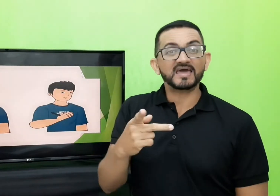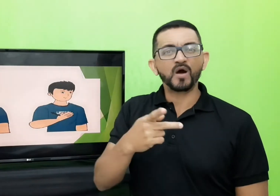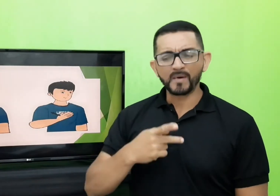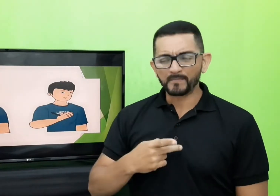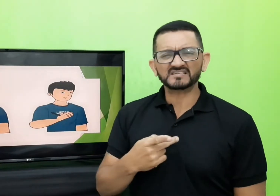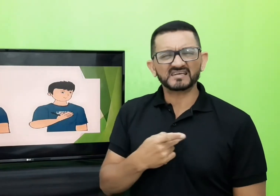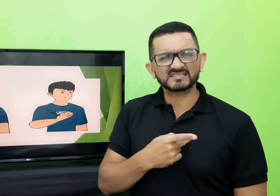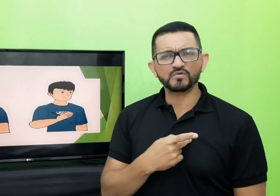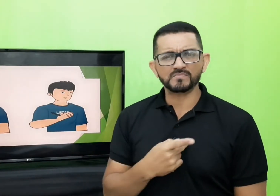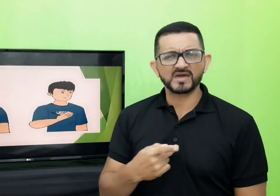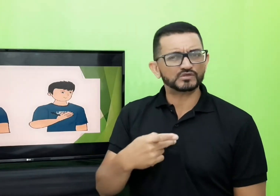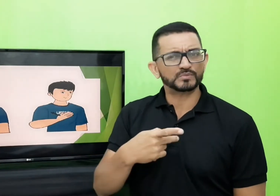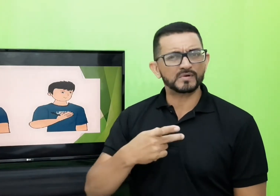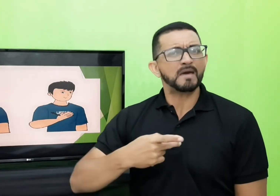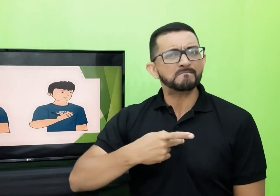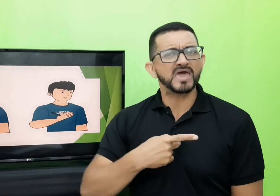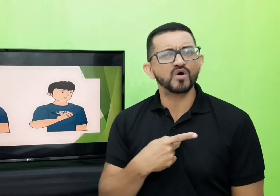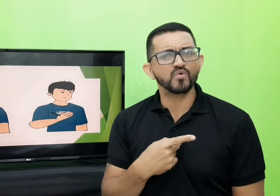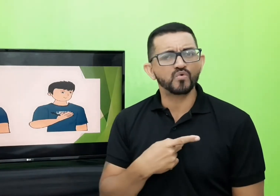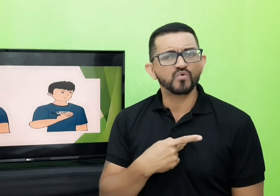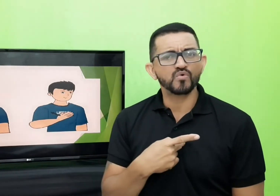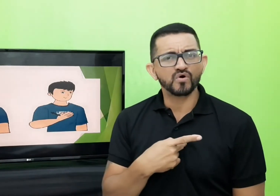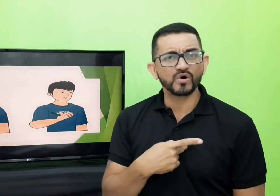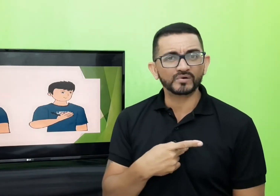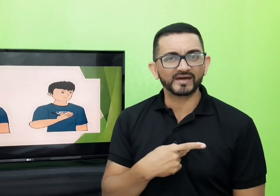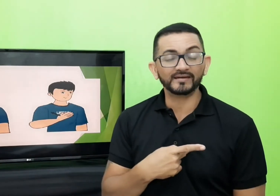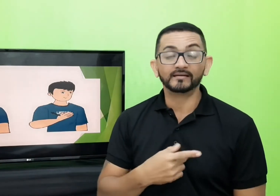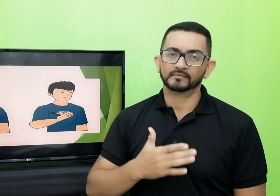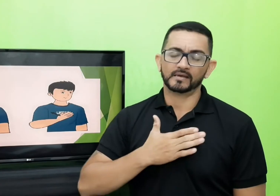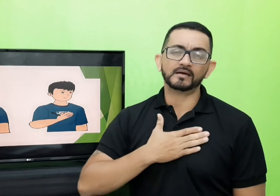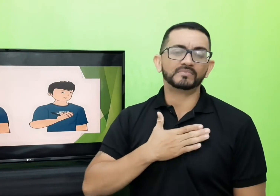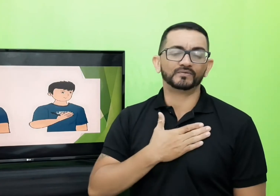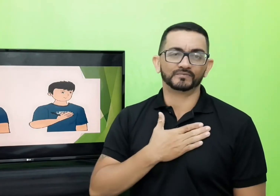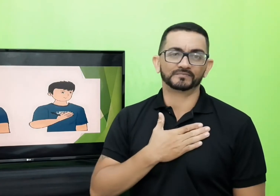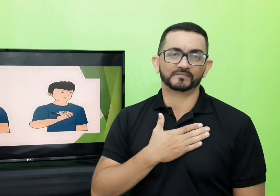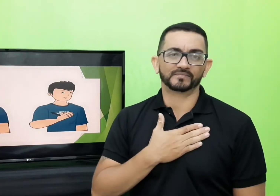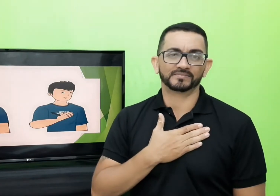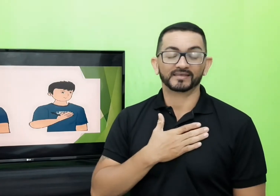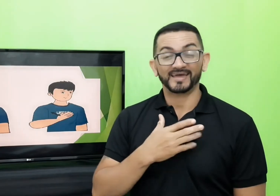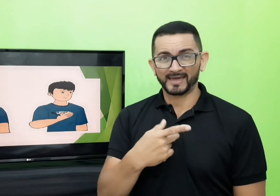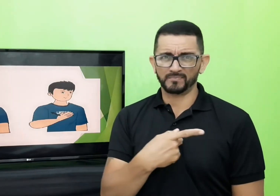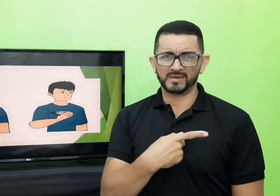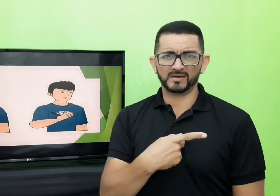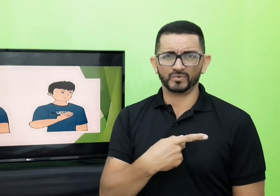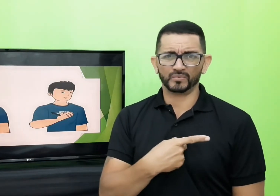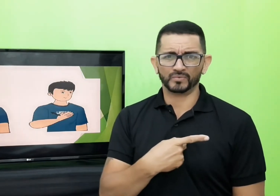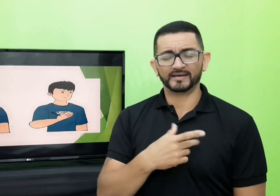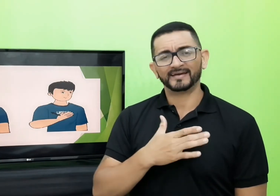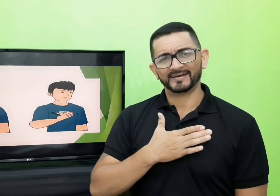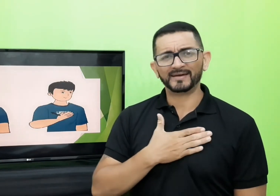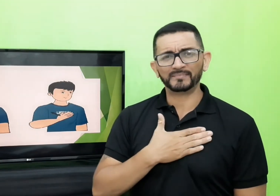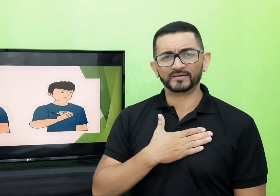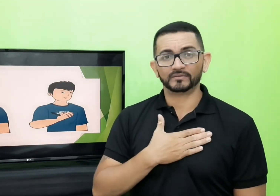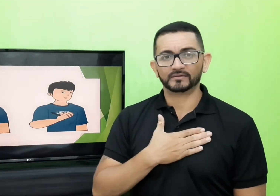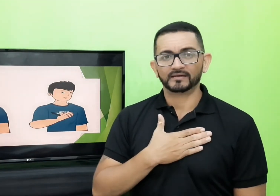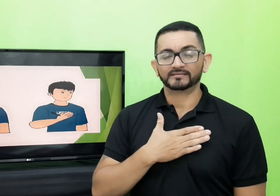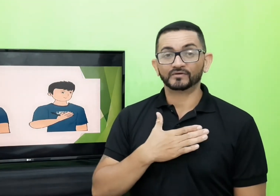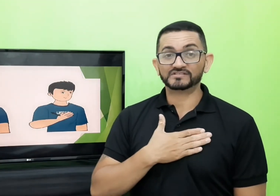é uma possessão mesmo. É meu, ok? É meu. É meu. É meu. Então existe